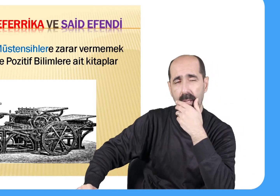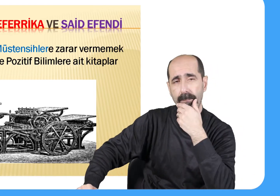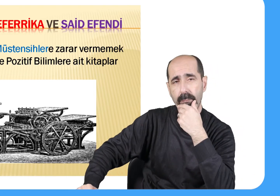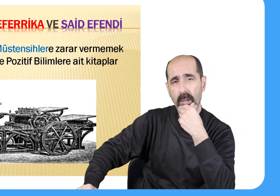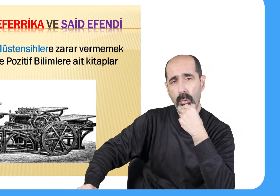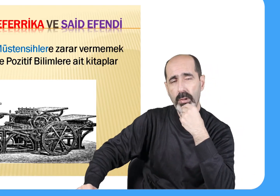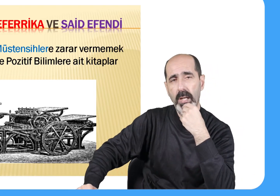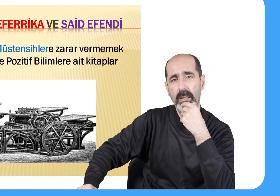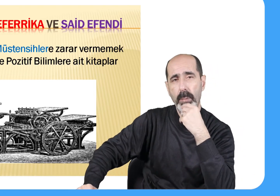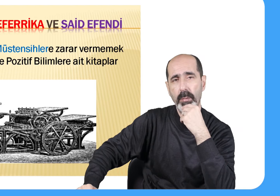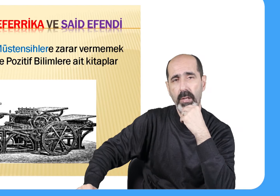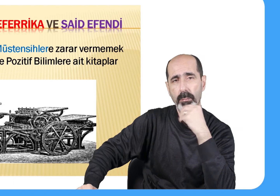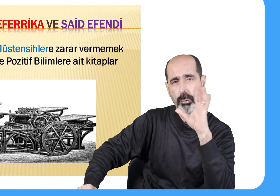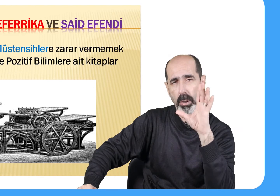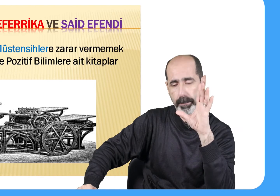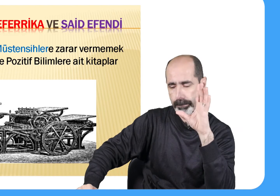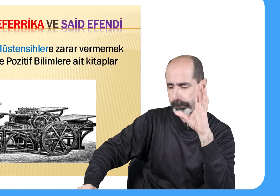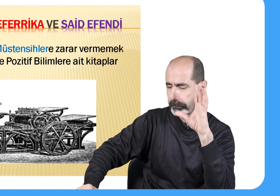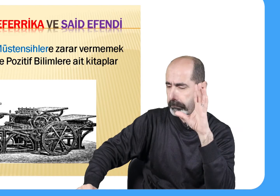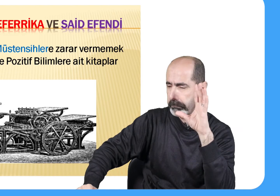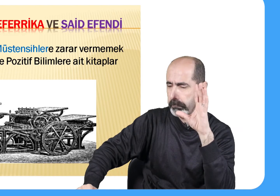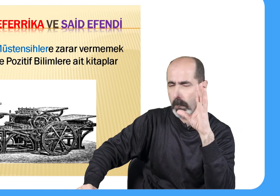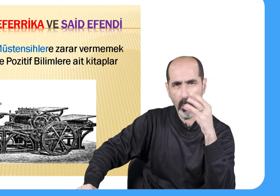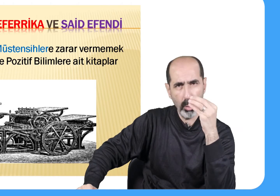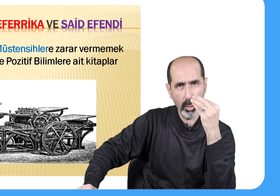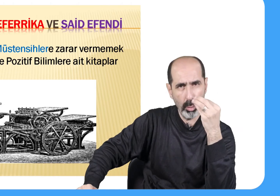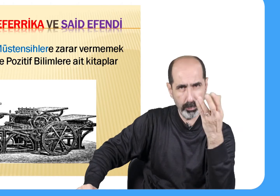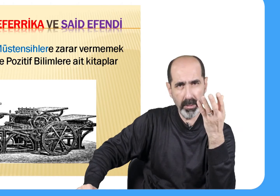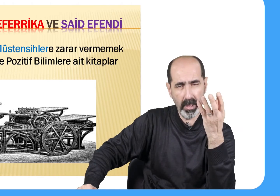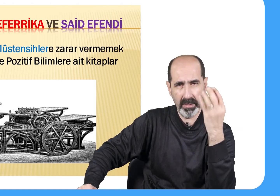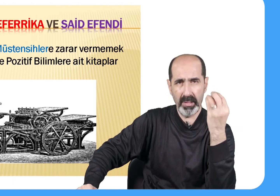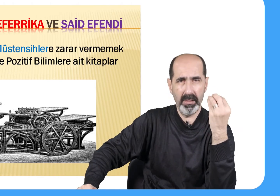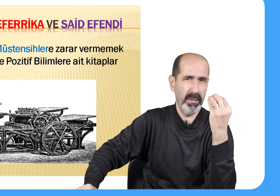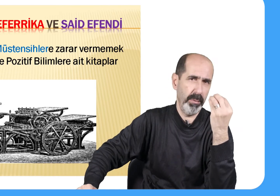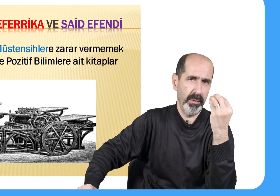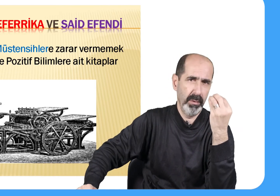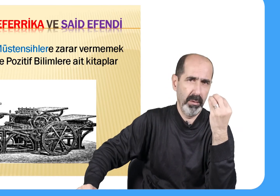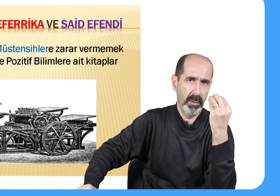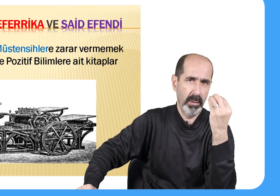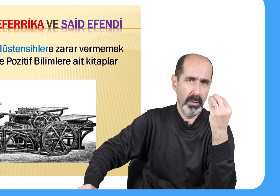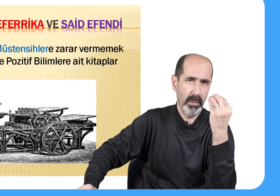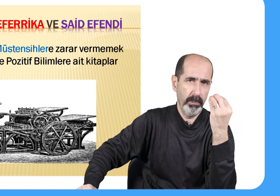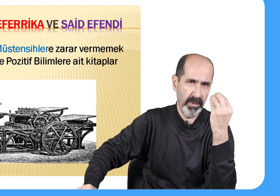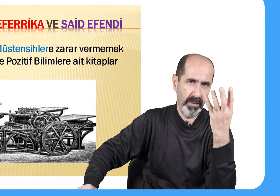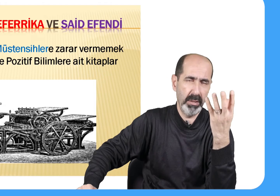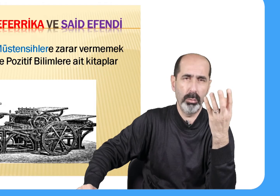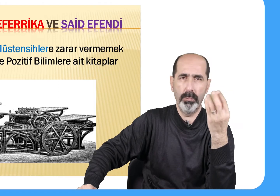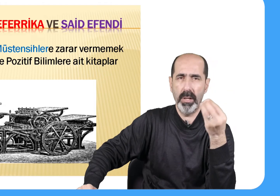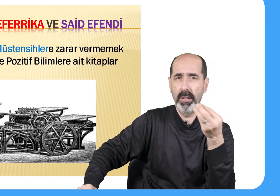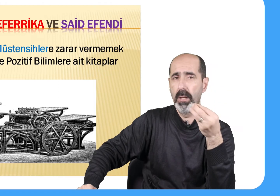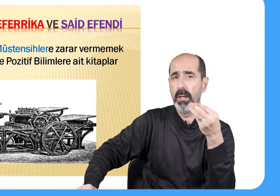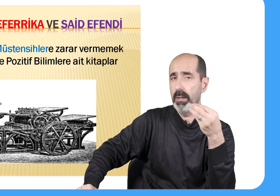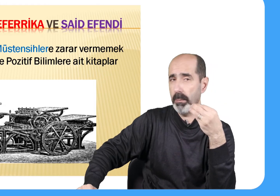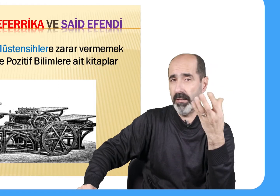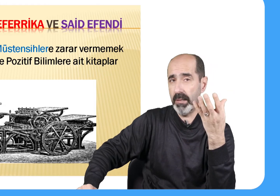çerçevesi Bu konuyla etmemiz lazım şöyle Osmanlı hat taktık diye bir ve mesleki